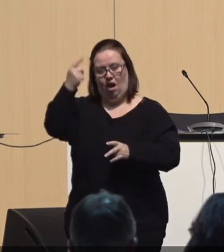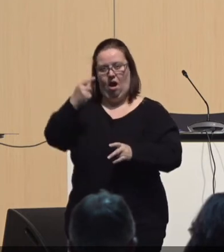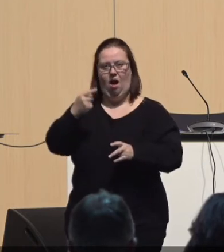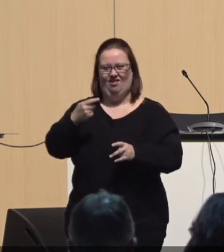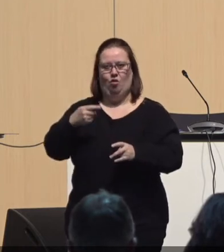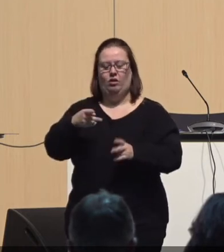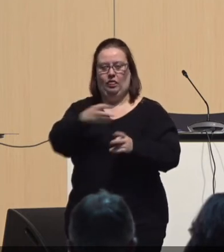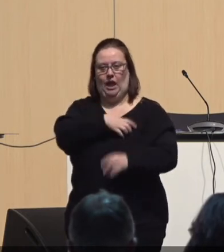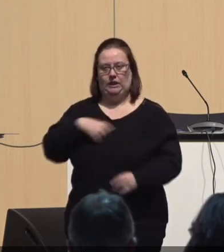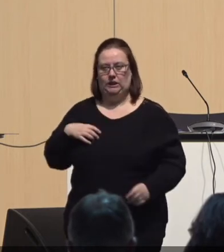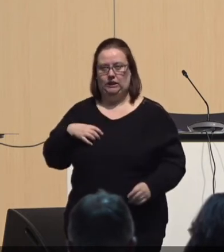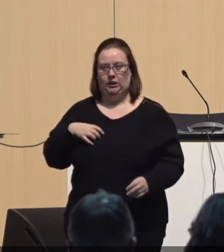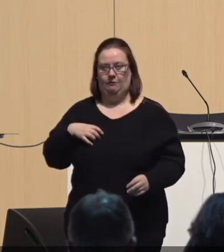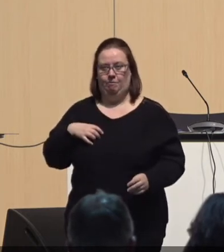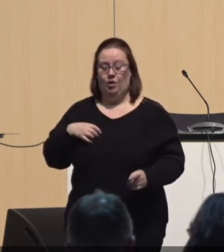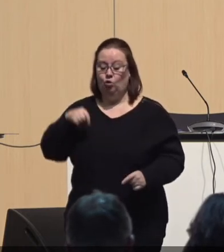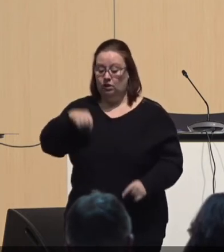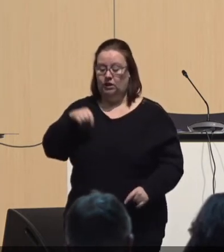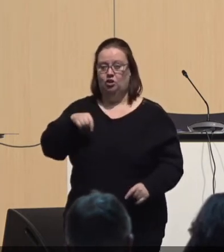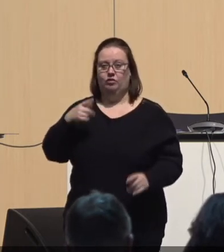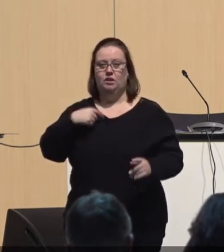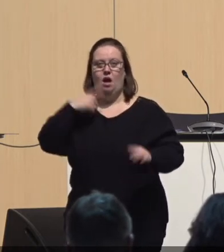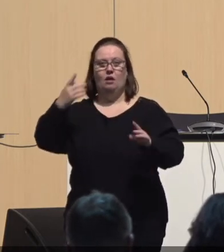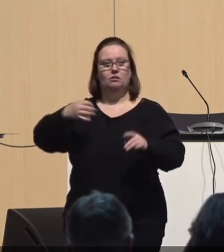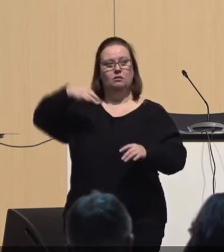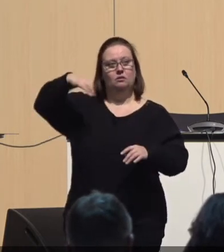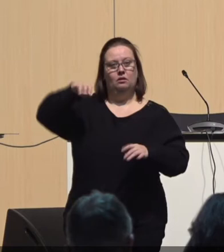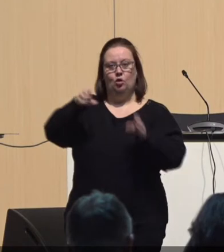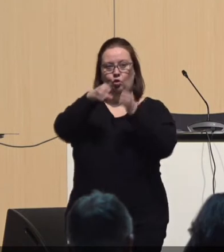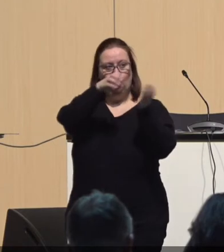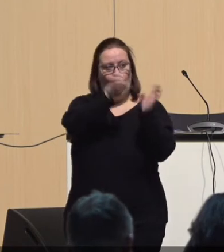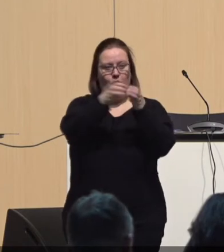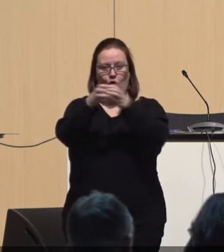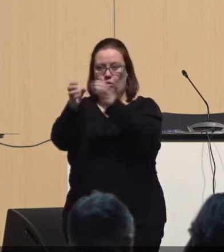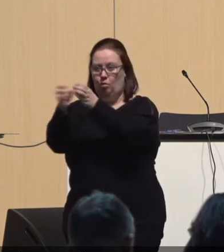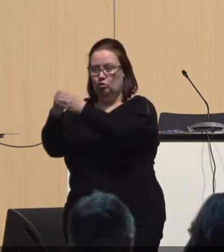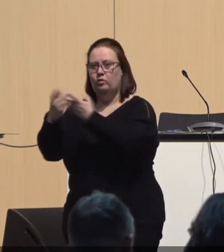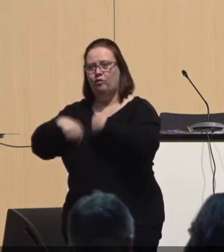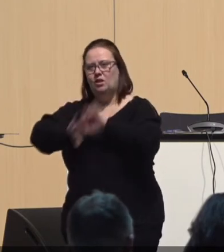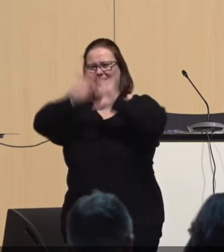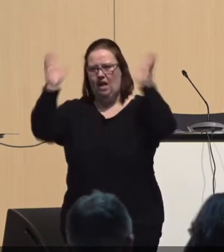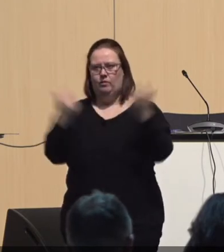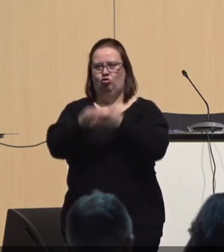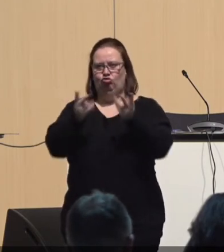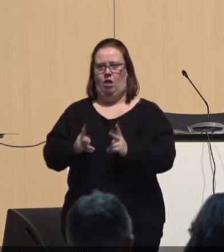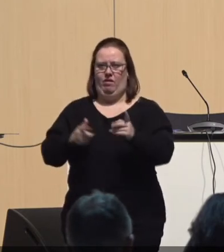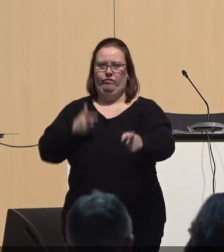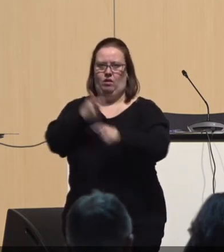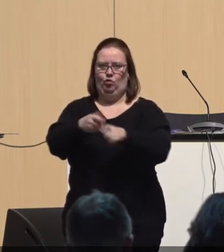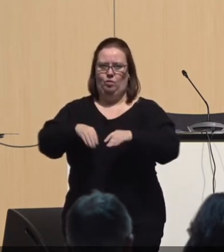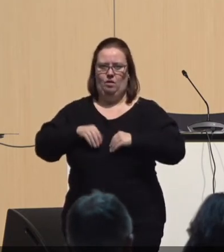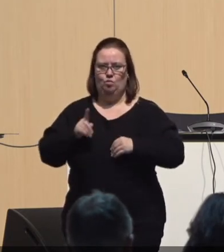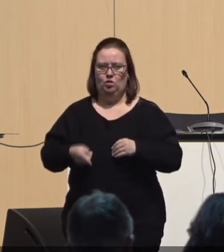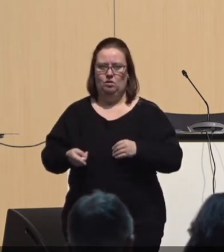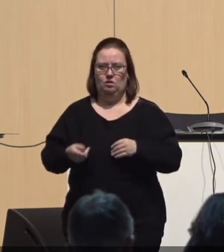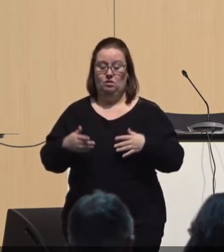Landeshauptstadt Dresden. Und wir sind hier nicht die Emissäre einzelner Gruppen, sondern wir müssen Verantwortung für die gesamte Stadt übernehmen. Ich